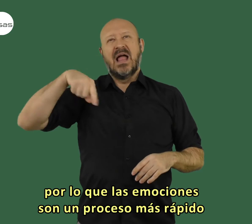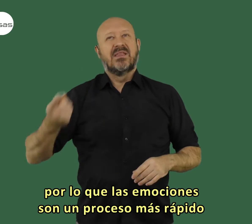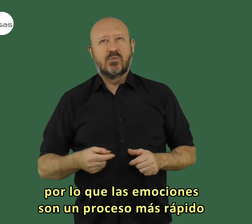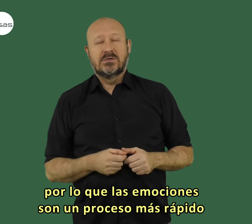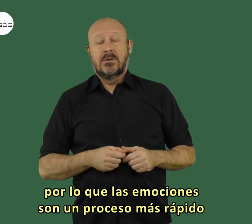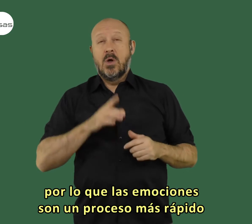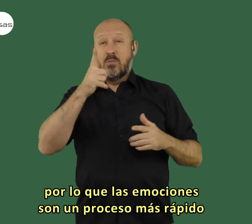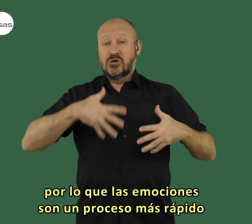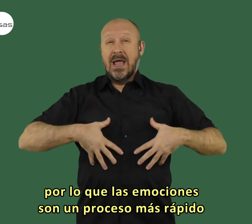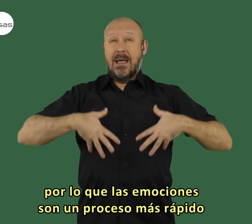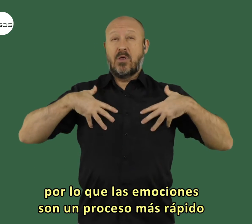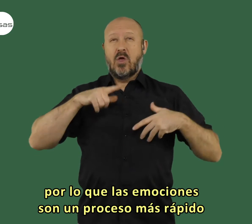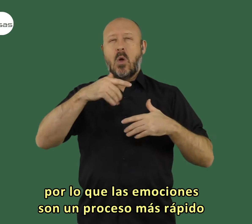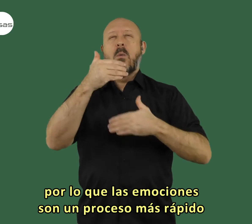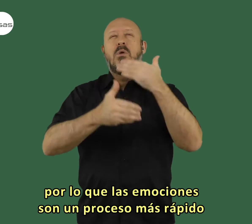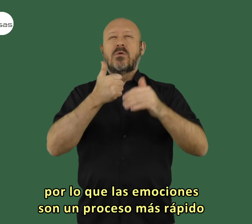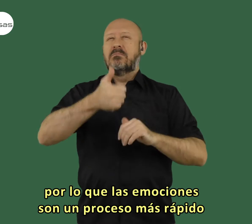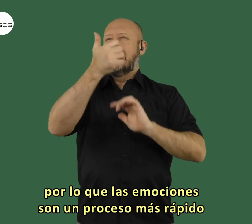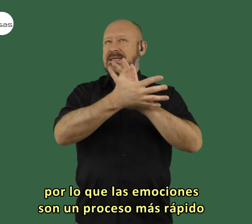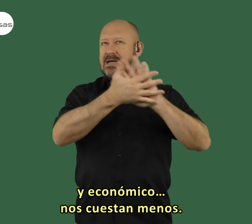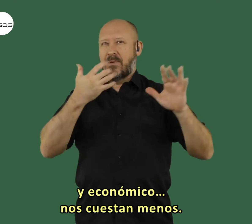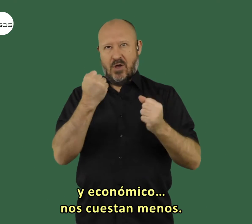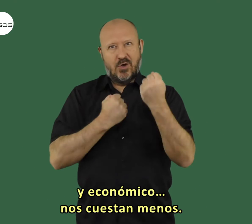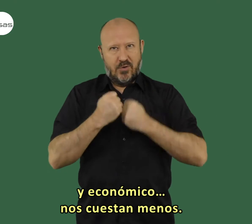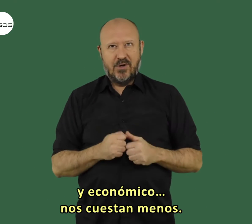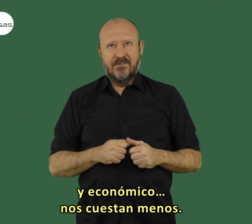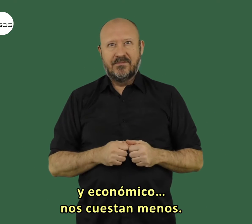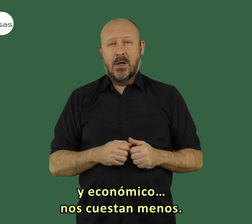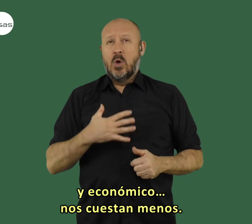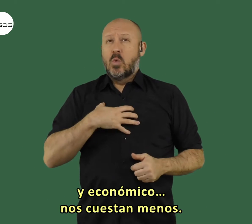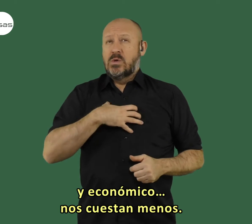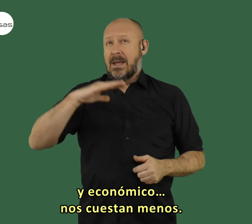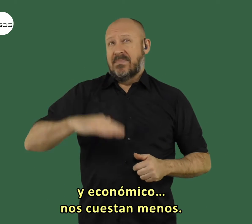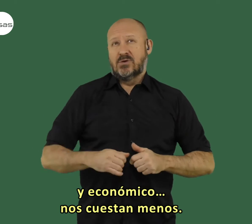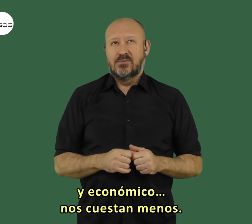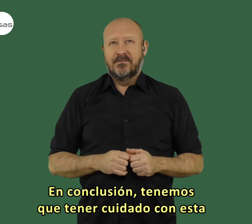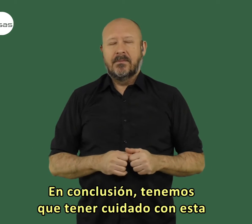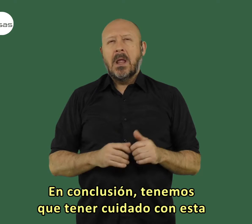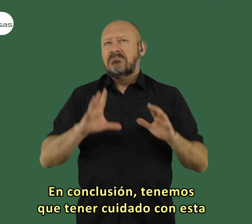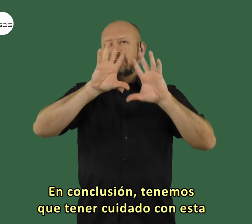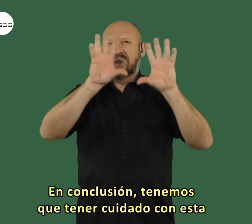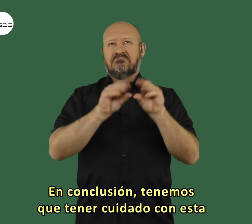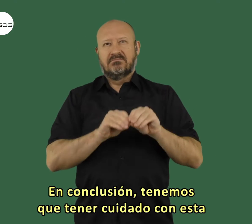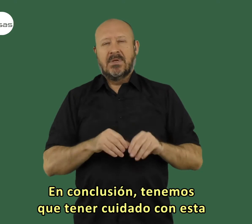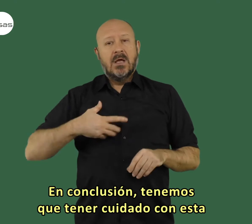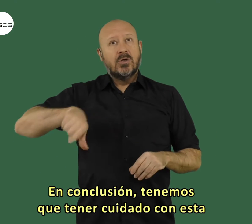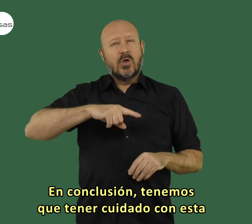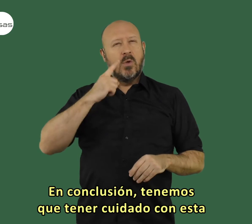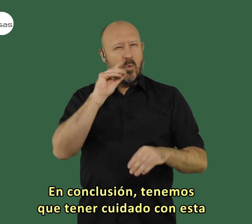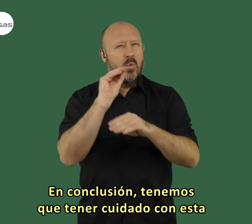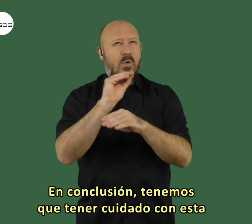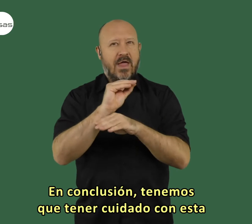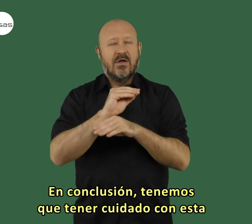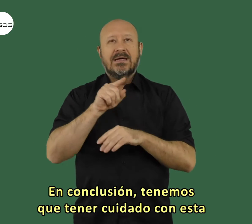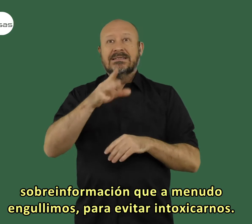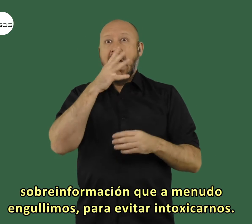pensado, por lo que las emociones son un proceso más rápido y económico. Nos cuestan menos. En conclusión, tenemos